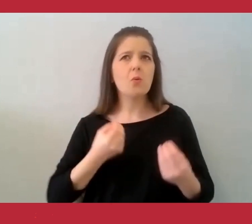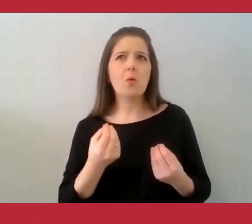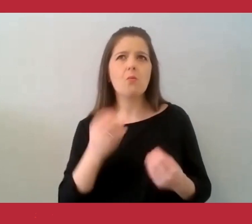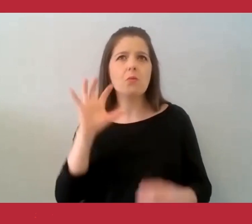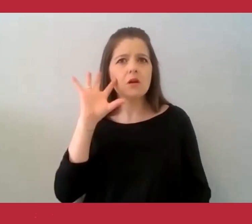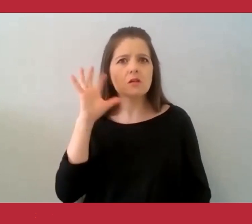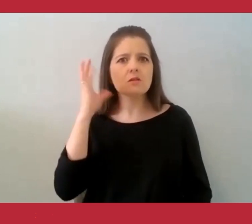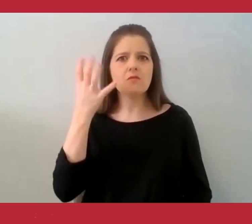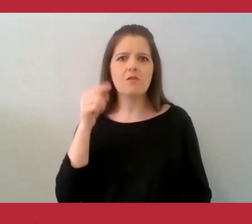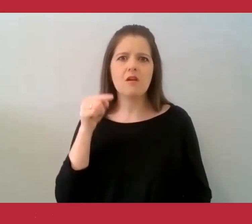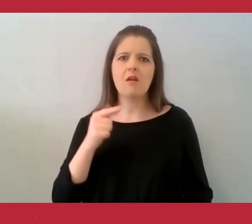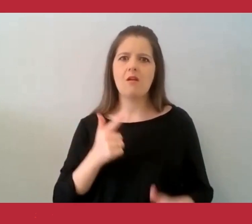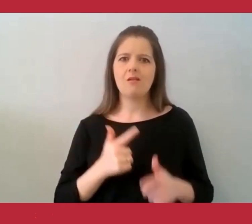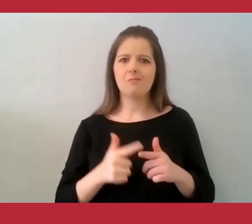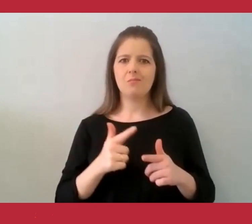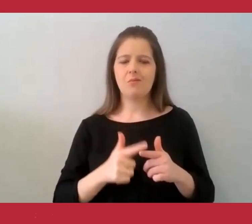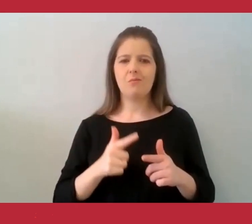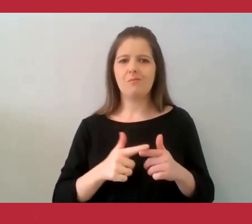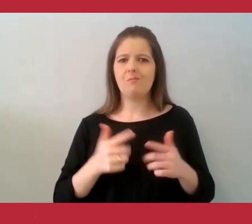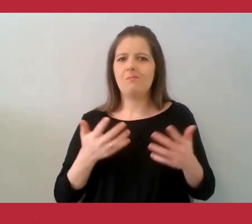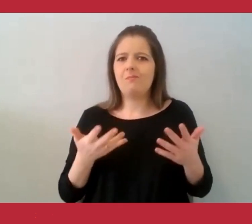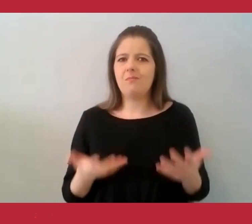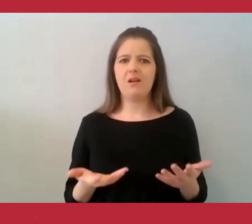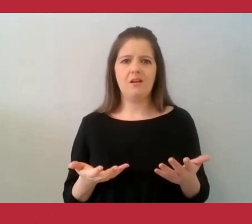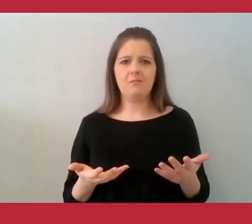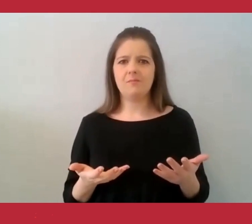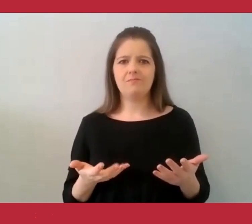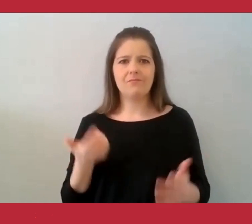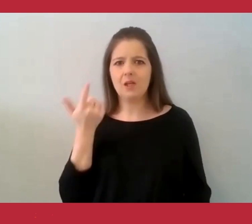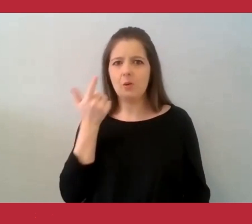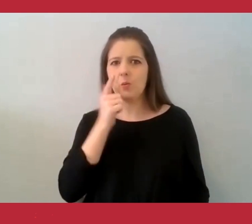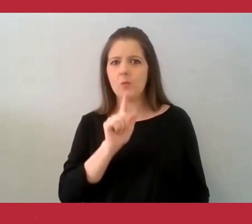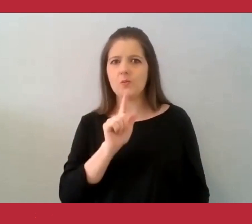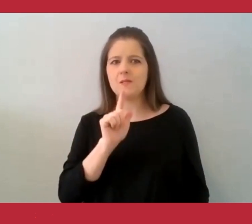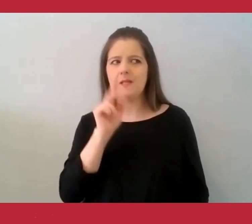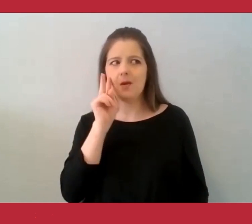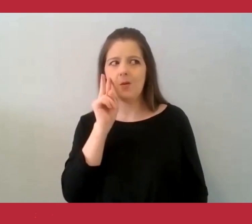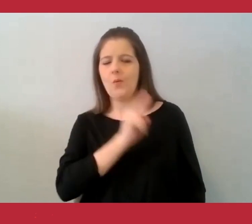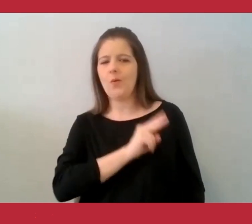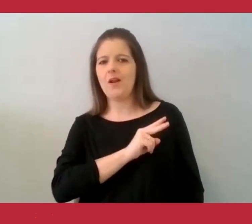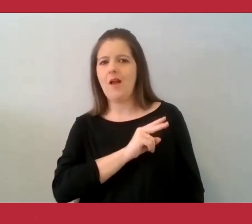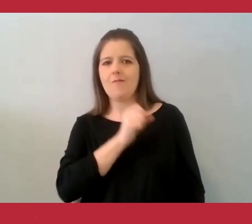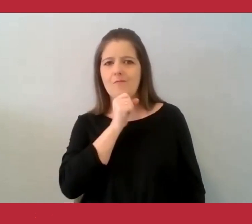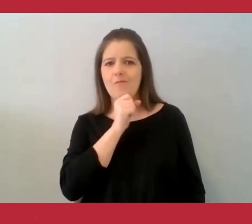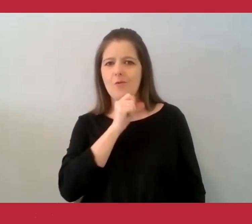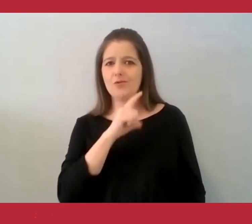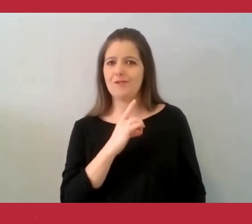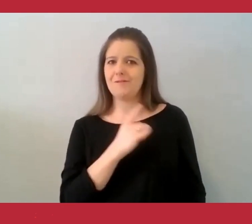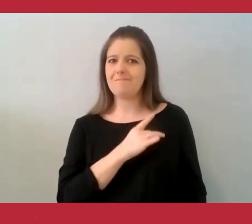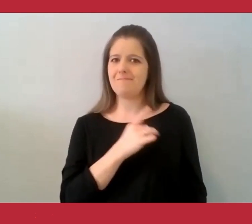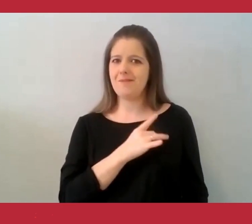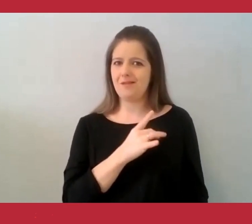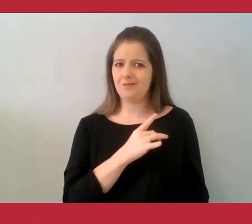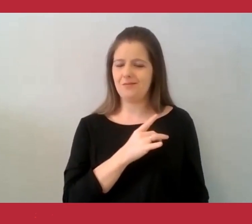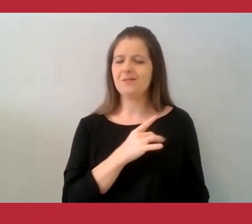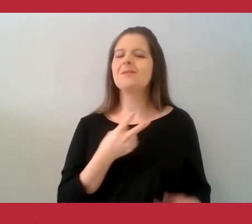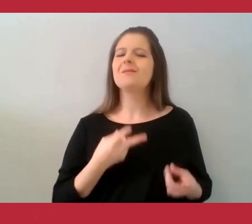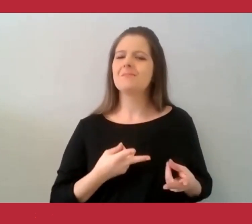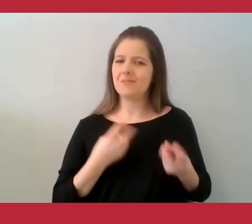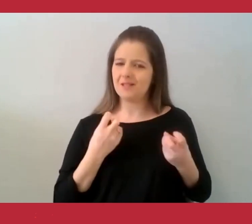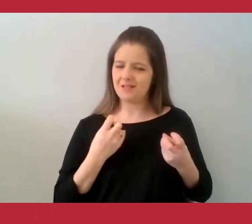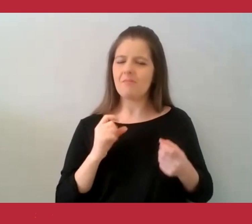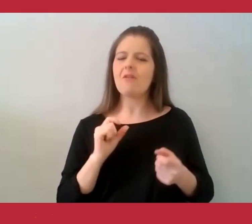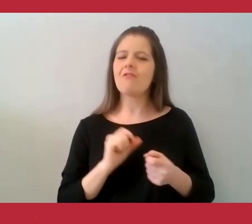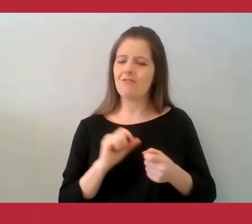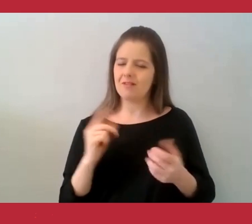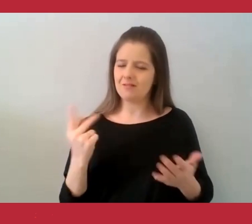o problema? Ele não conseguia nem olhar para o seu avô. Ele reconheceu a travessura que havia